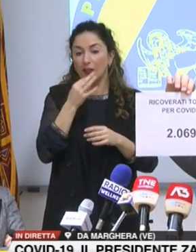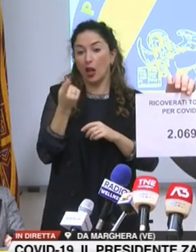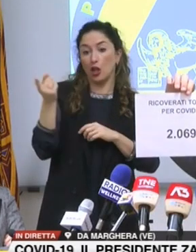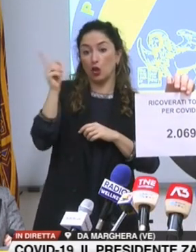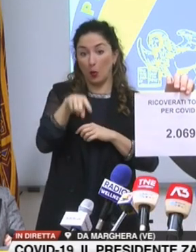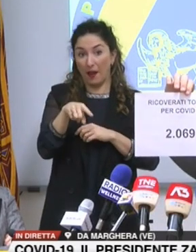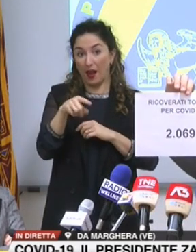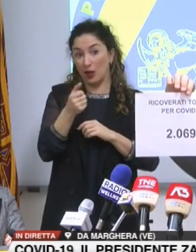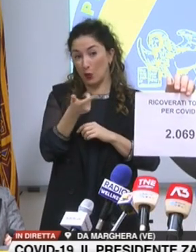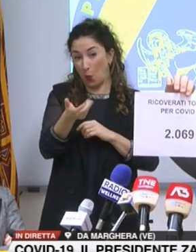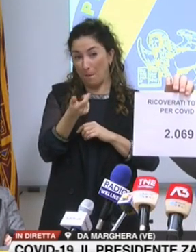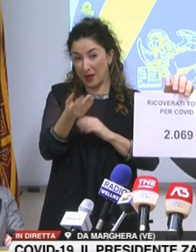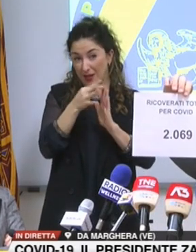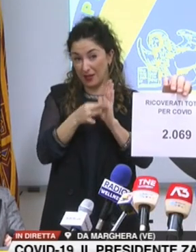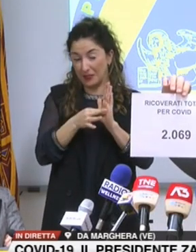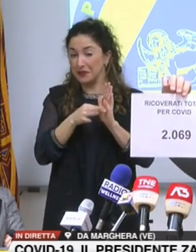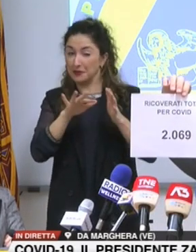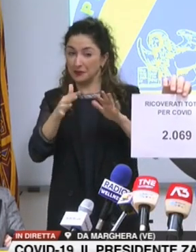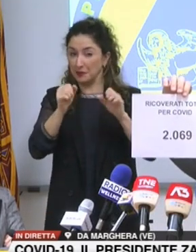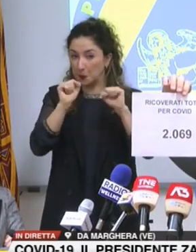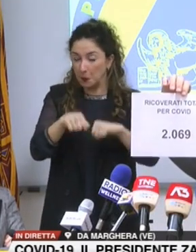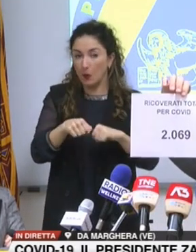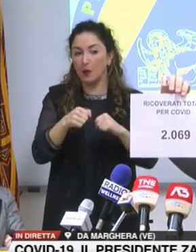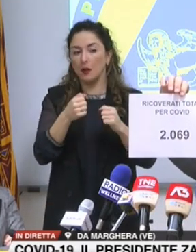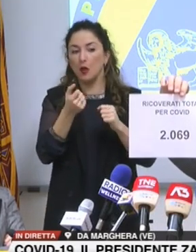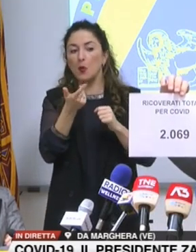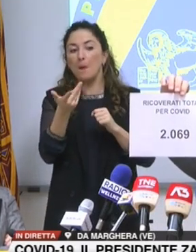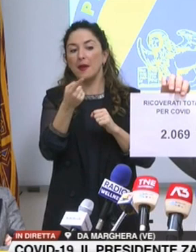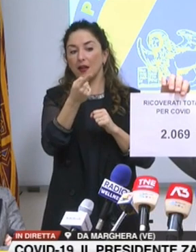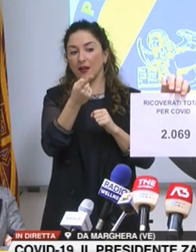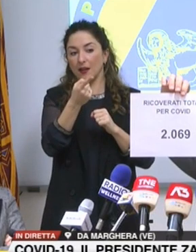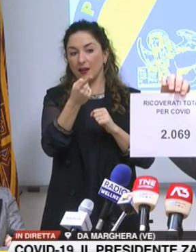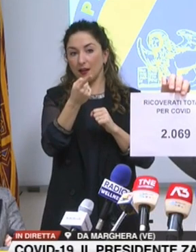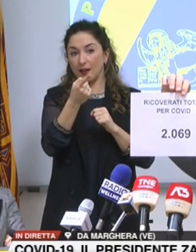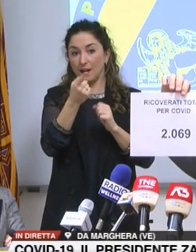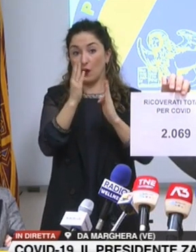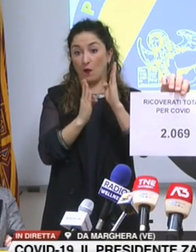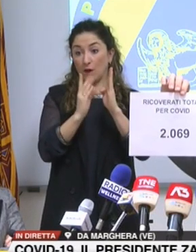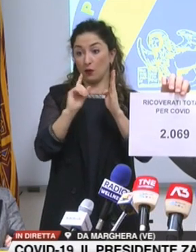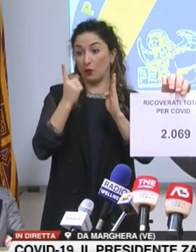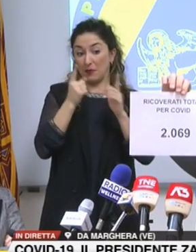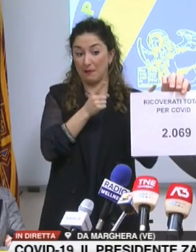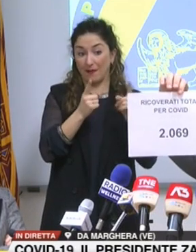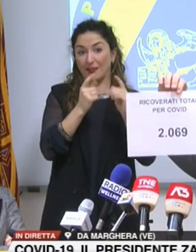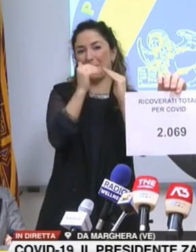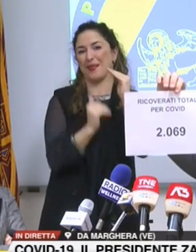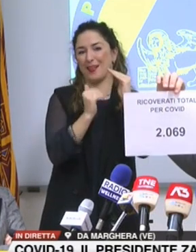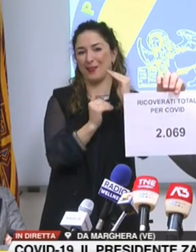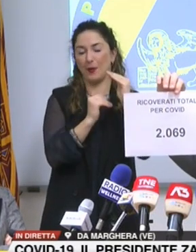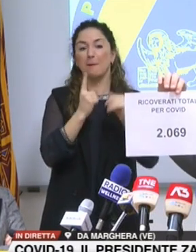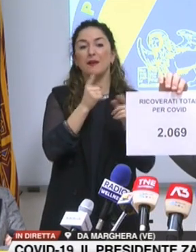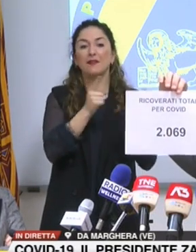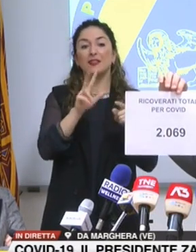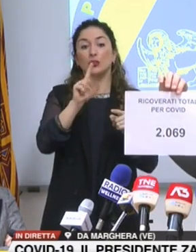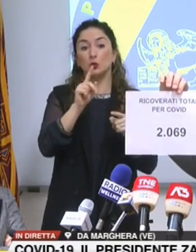domani verosimilmente avrà numeri inferiori alla punta massima della prima fase. Prima fase, 31